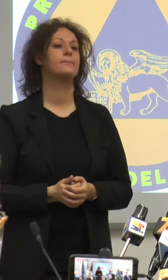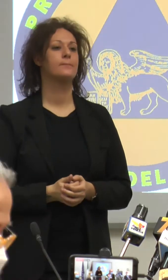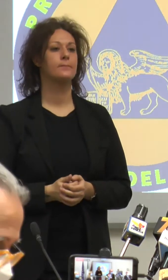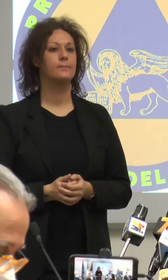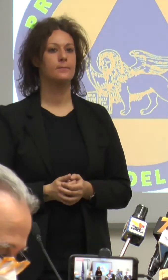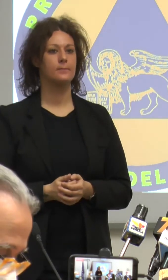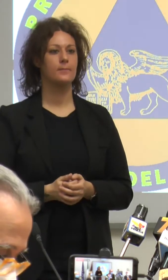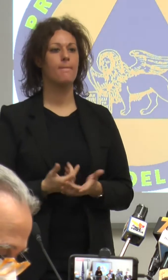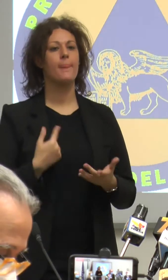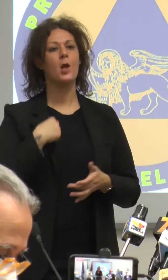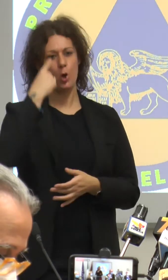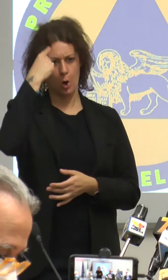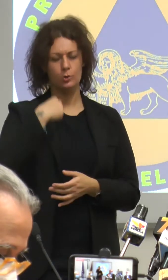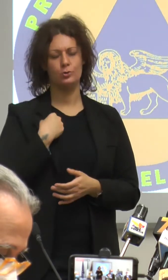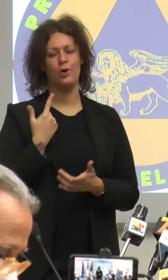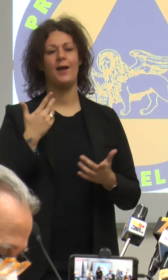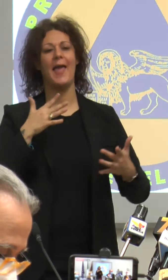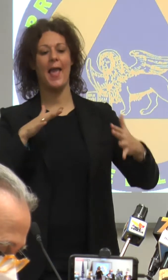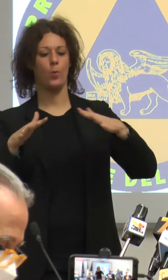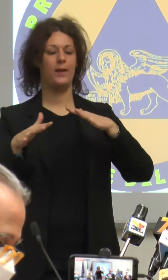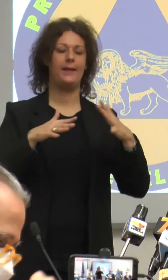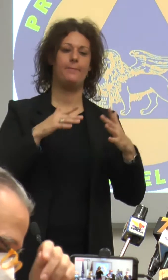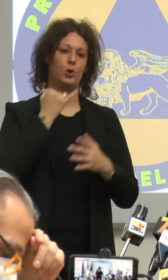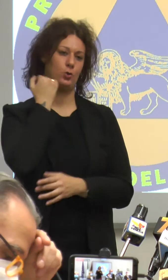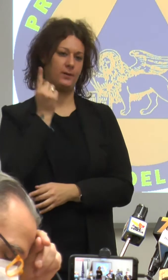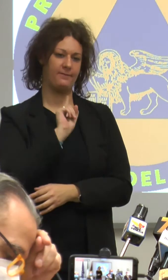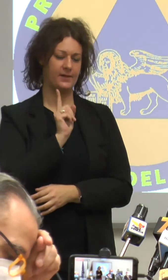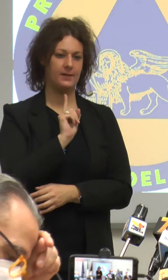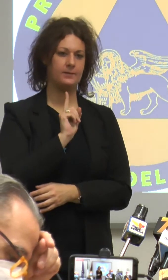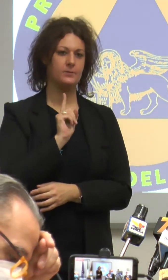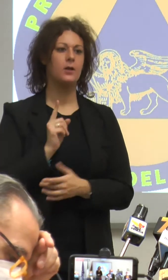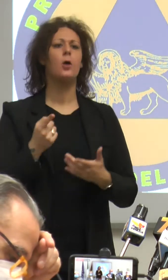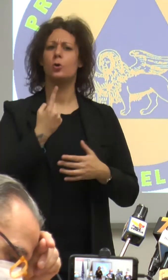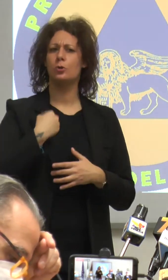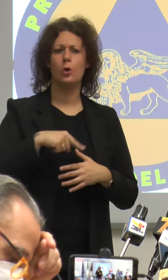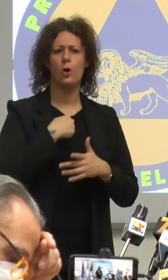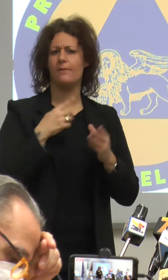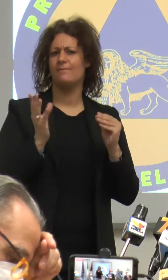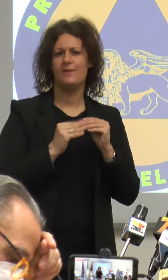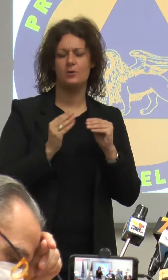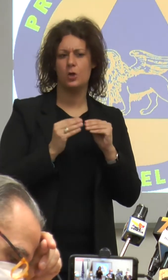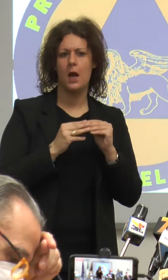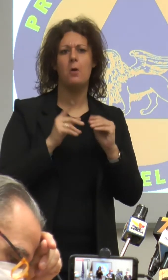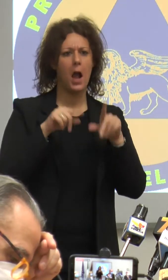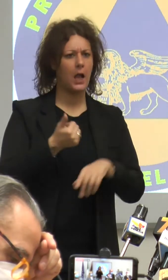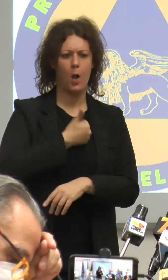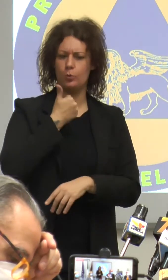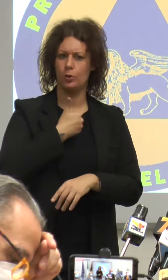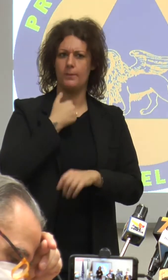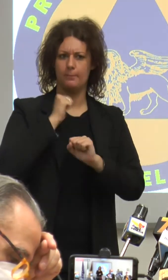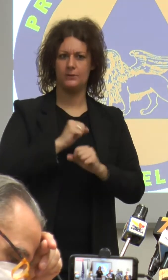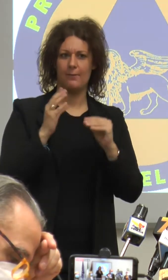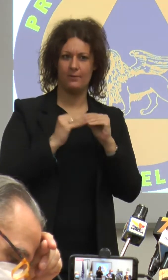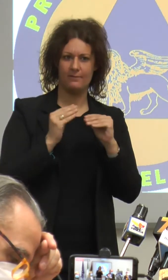un punto di equilibrio. Noi ci siamo, non ci tiriamo indietro. Se c'è da fare facciamo autonomamente, se c'è da fare